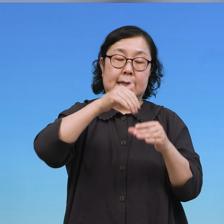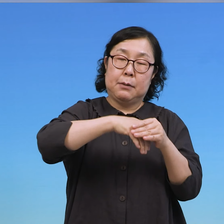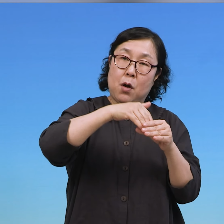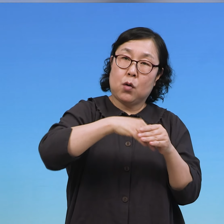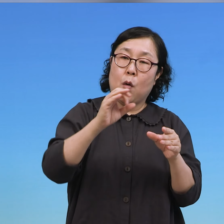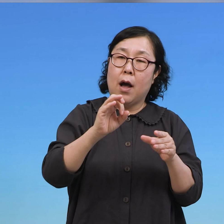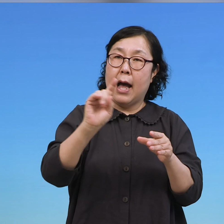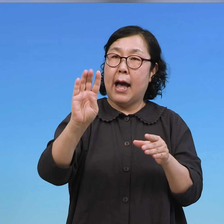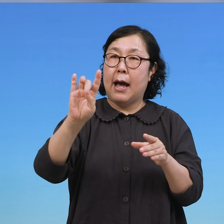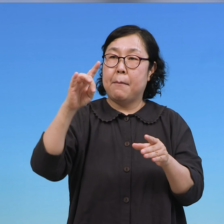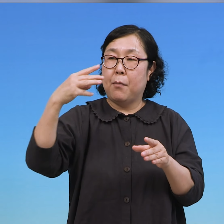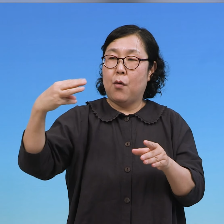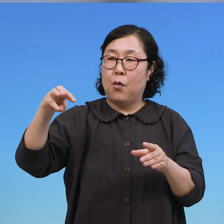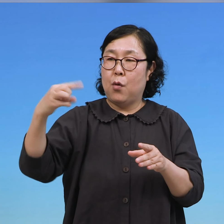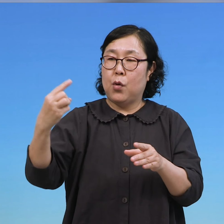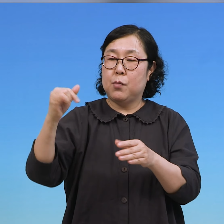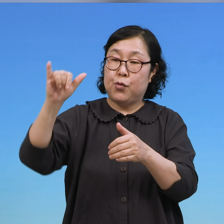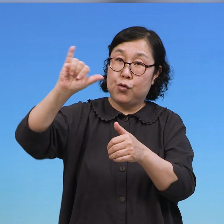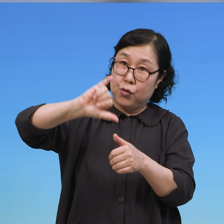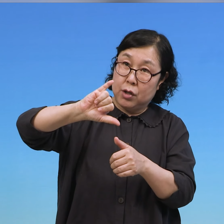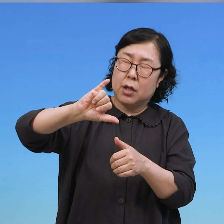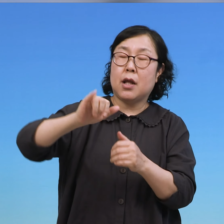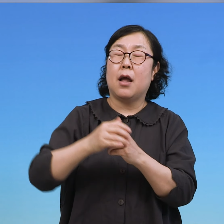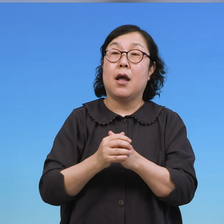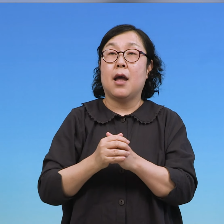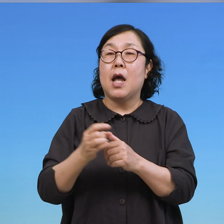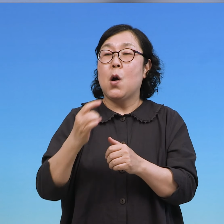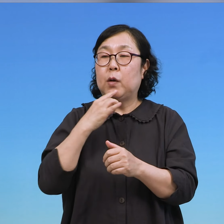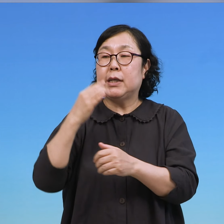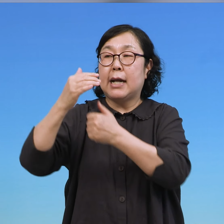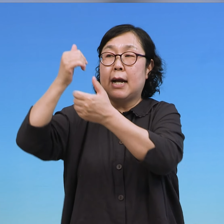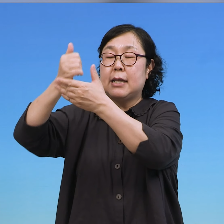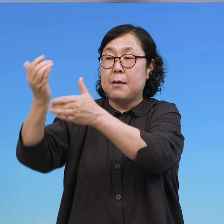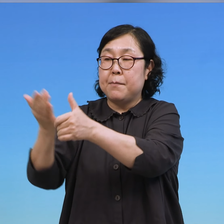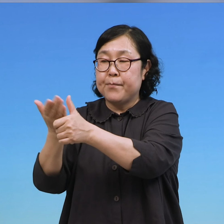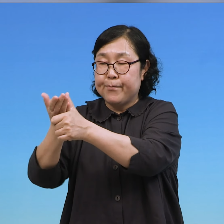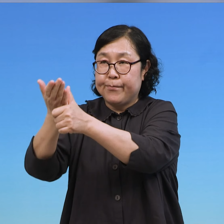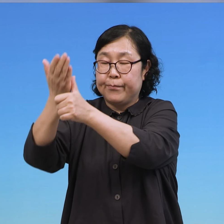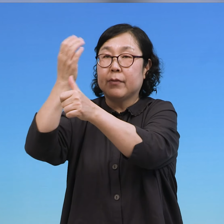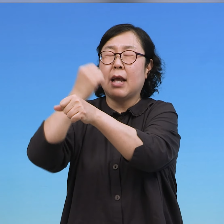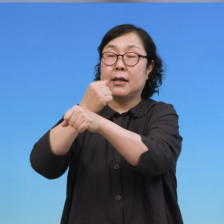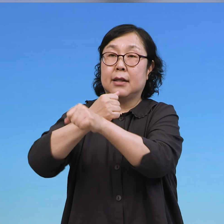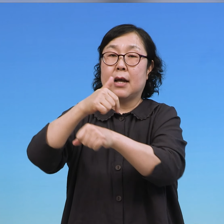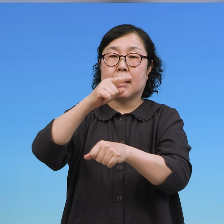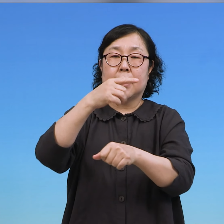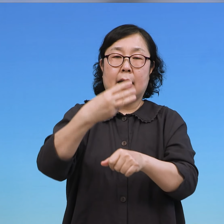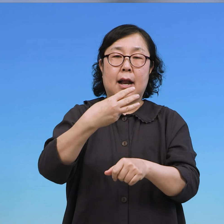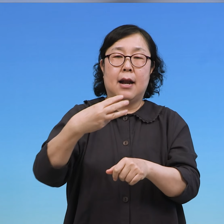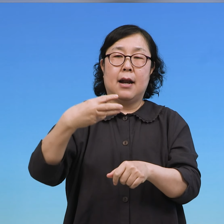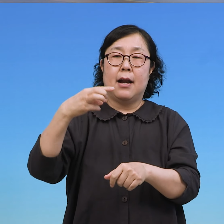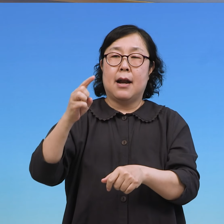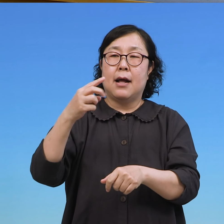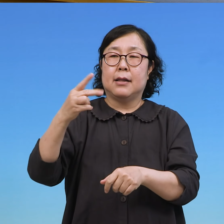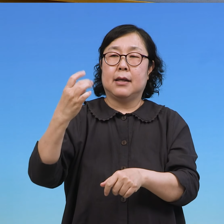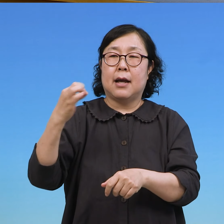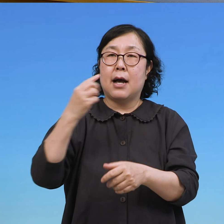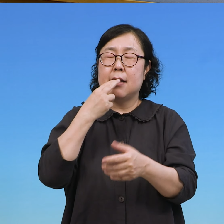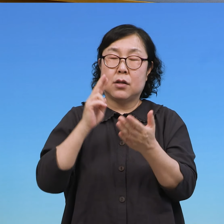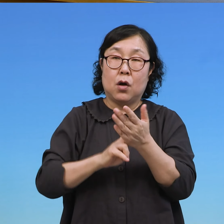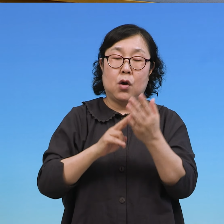나는 심었고 아볼로는 물을 주었으되 오직 하나님께서 자라나게 하셨나니, 이 말씀을 보면서 갈라디아서 6장